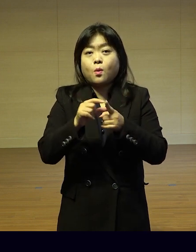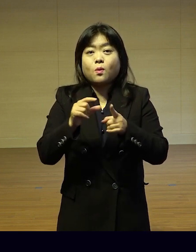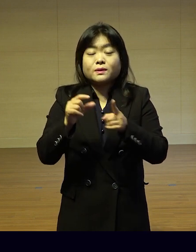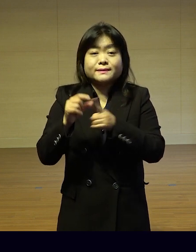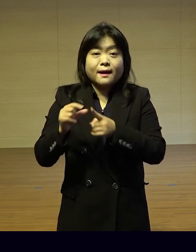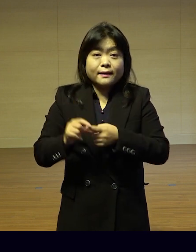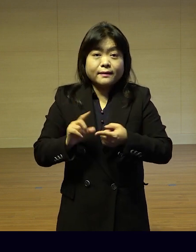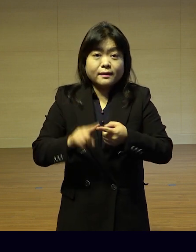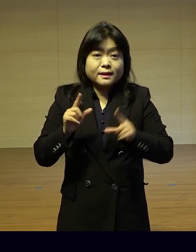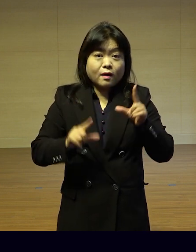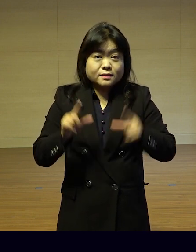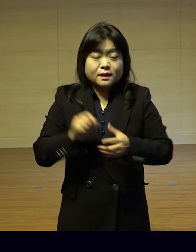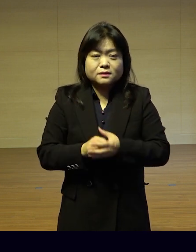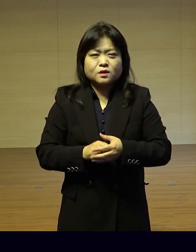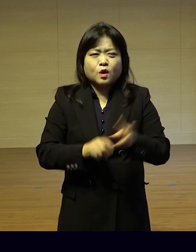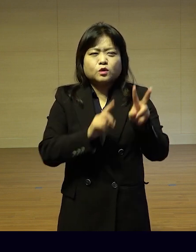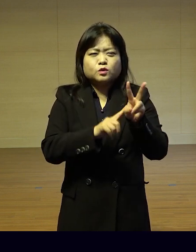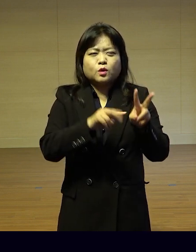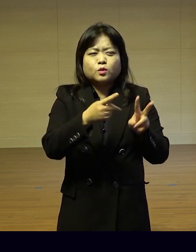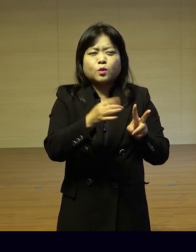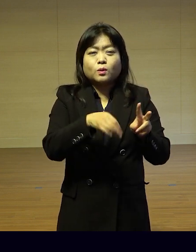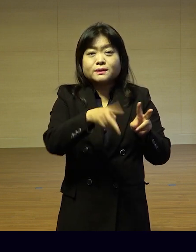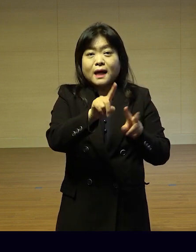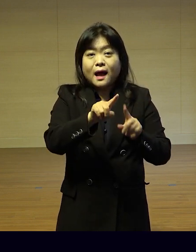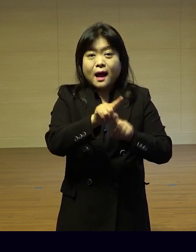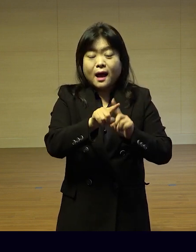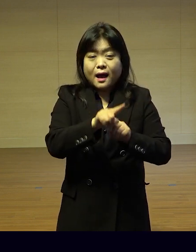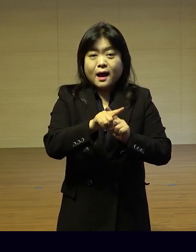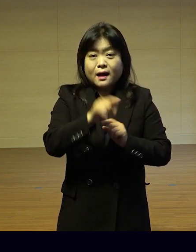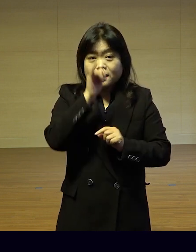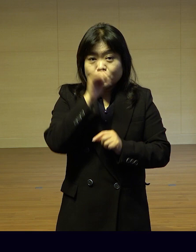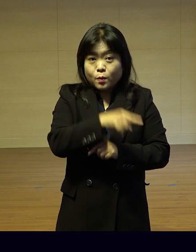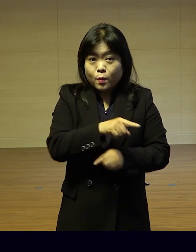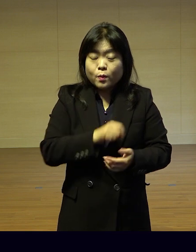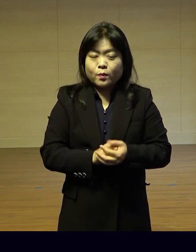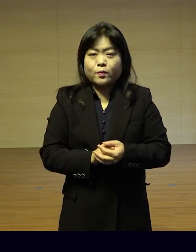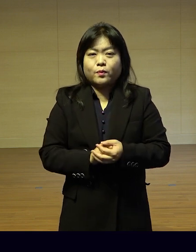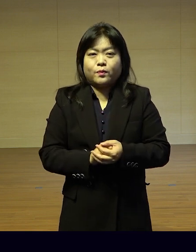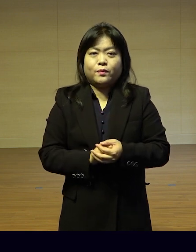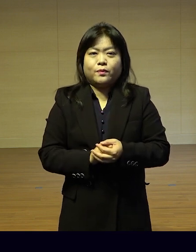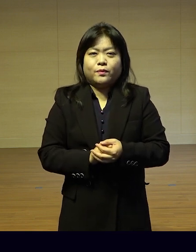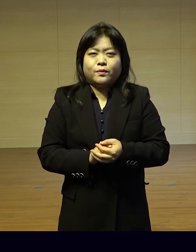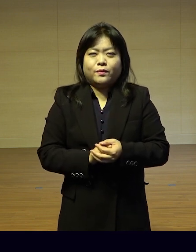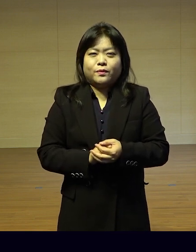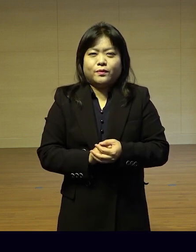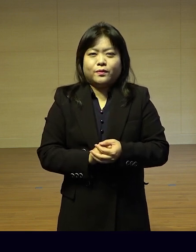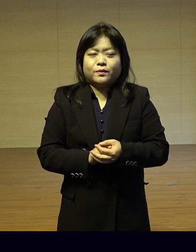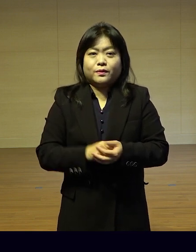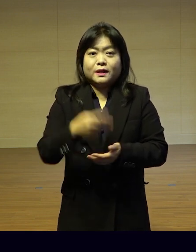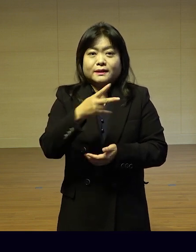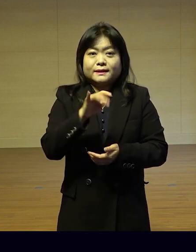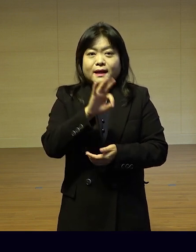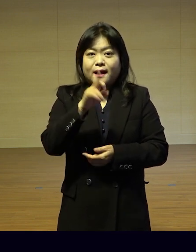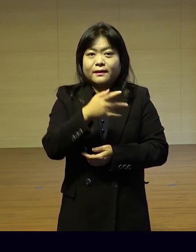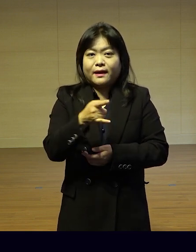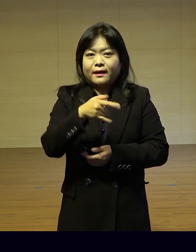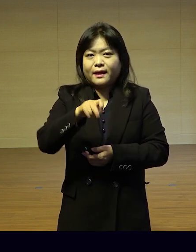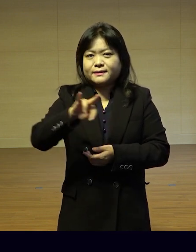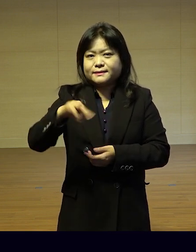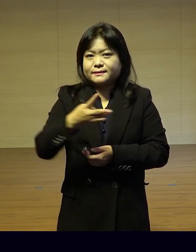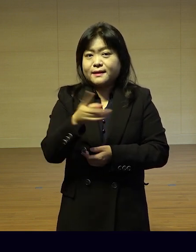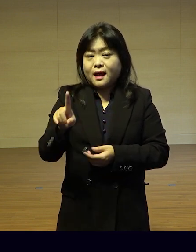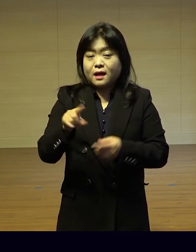형태는 동사는 디알레게스타이죠. 디알레게스타이. 그럼 디알레게스타이라고 하는